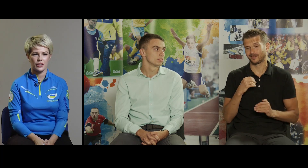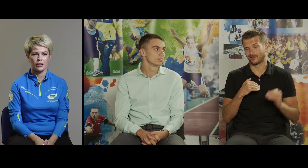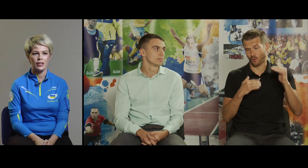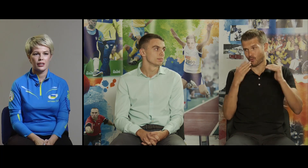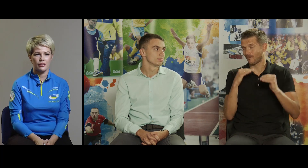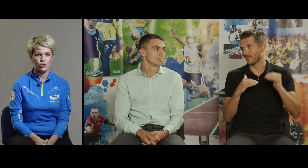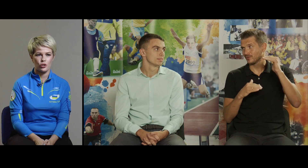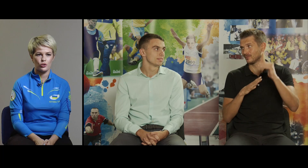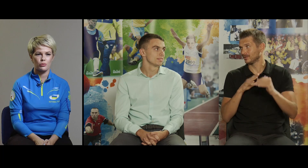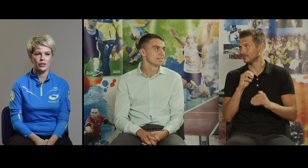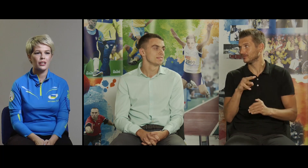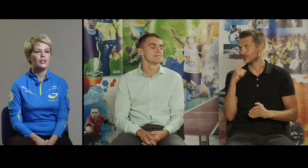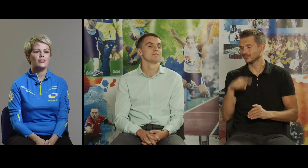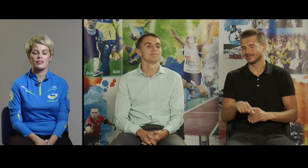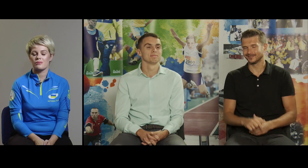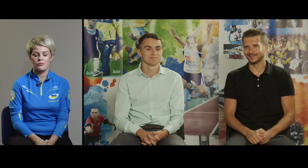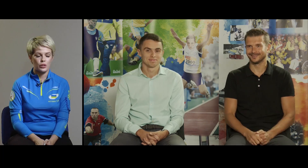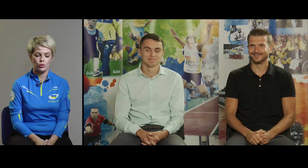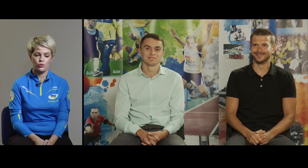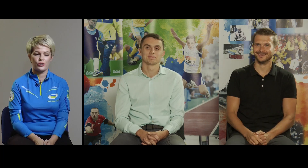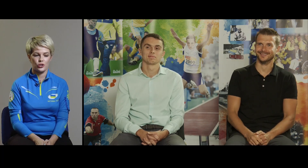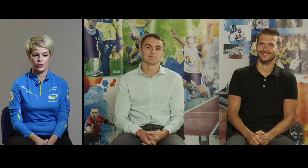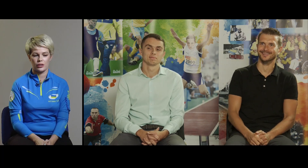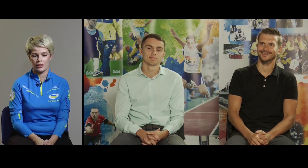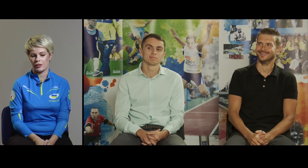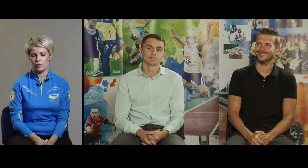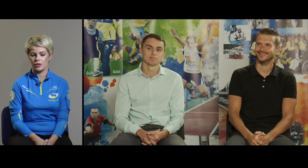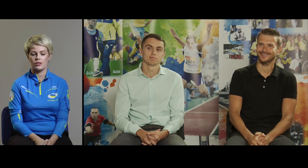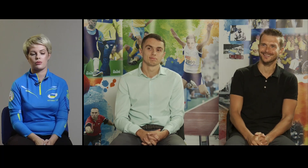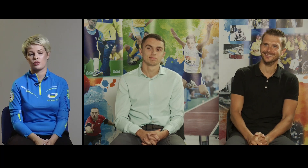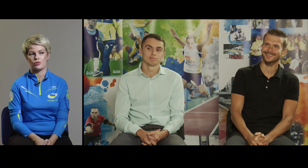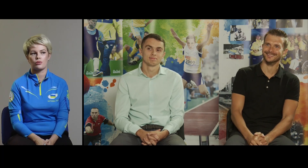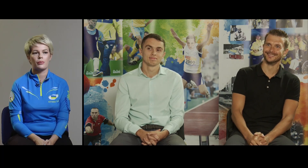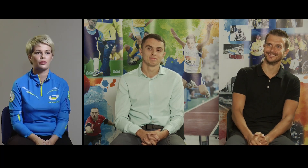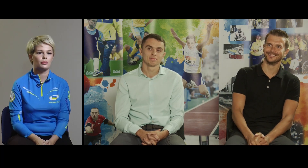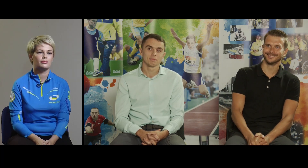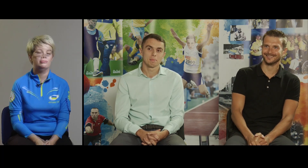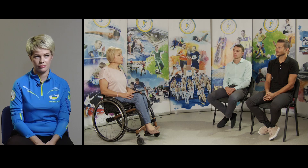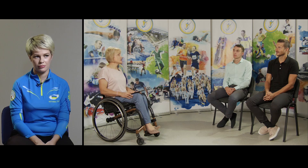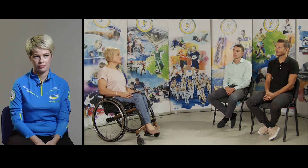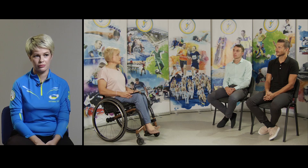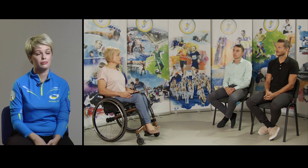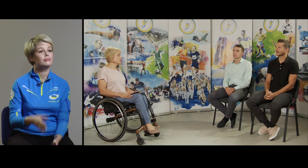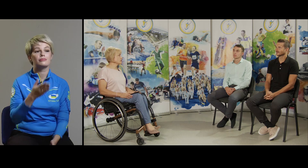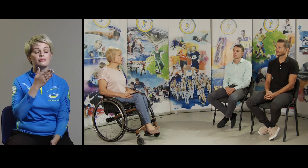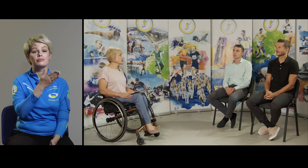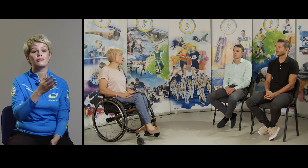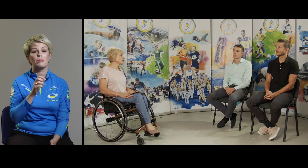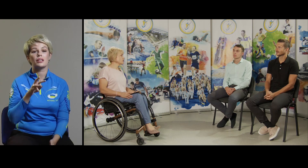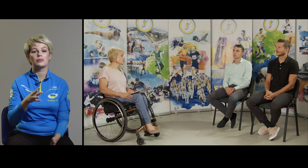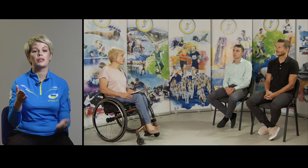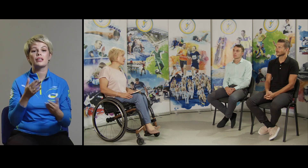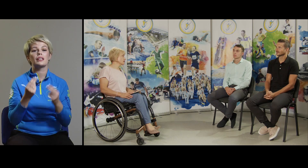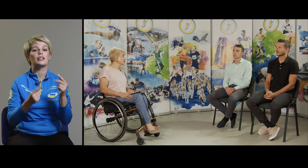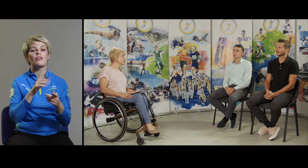до кінця. Я вважаю, що ми все одно вище на декілька голів за російську команду. А Максим, які